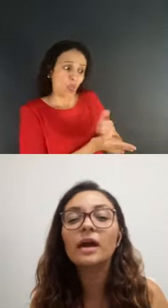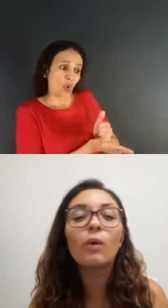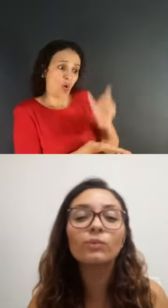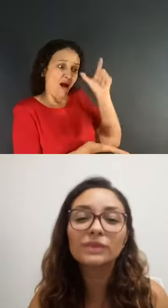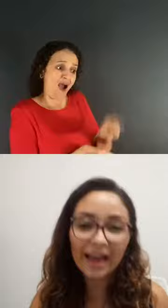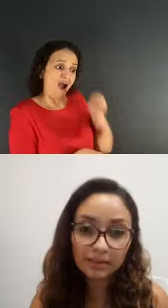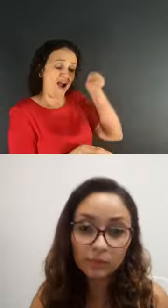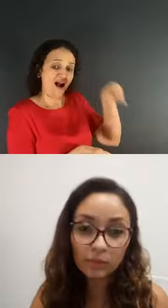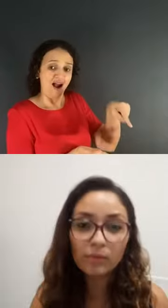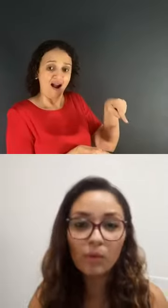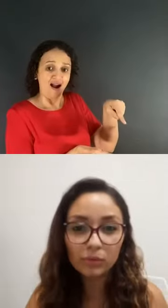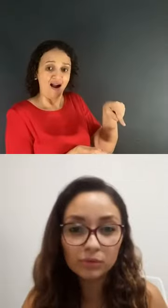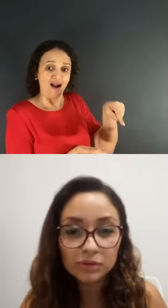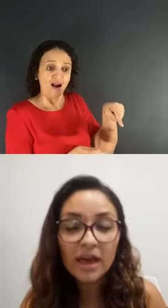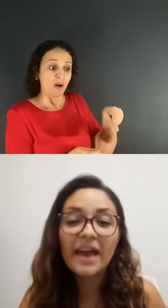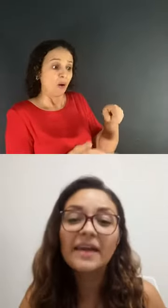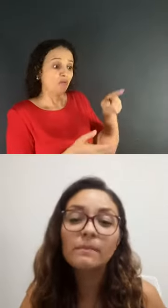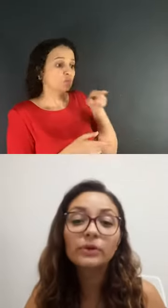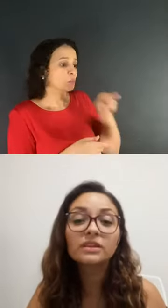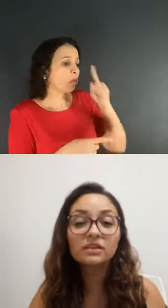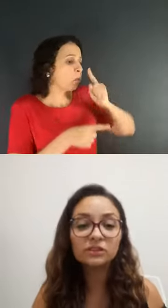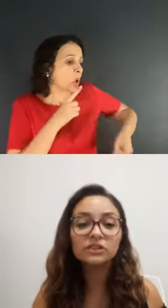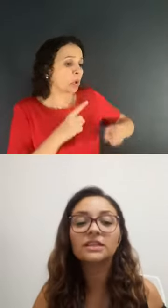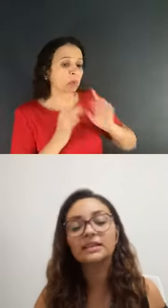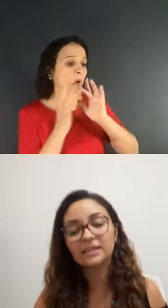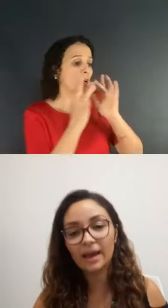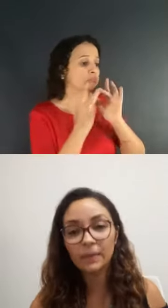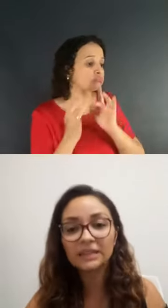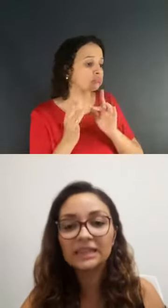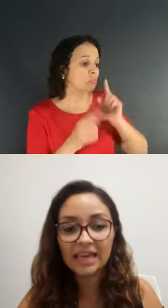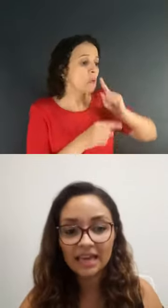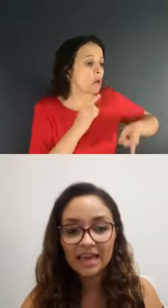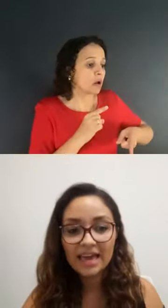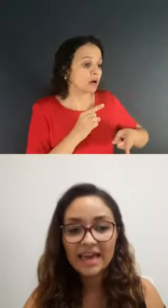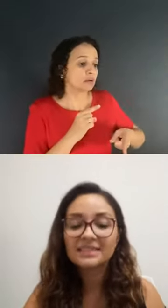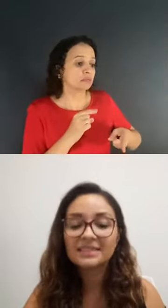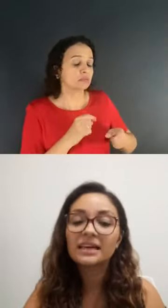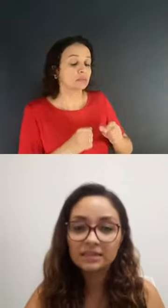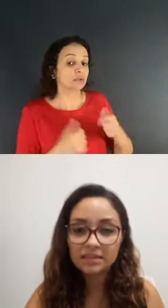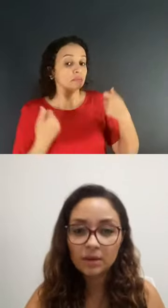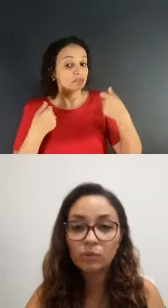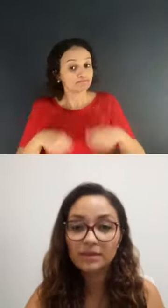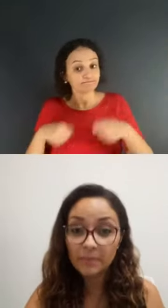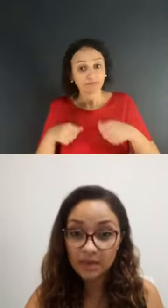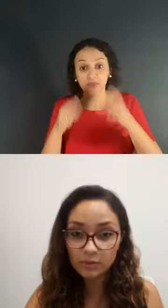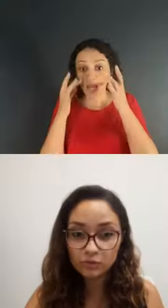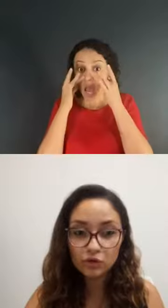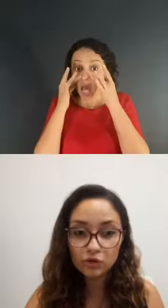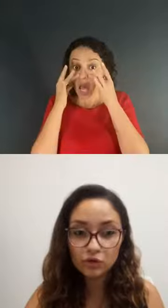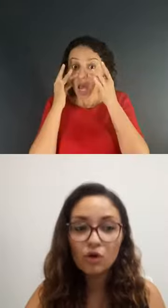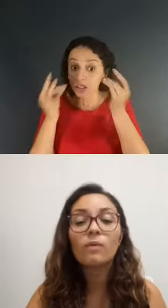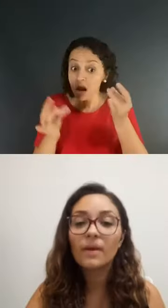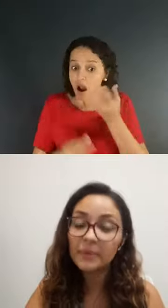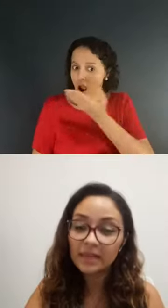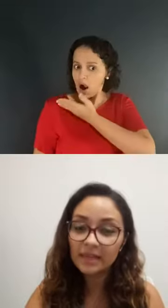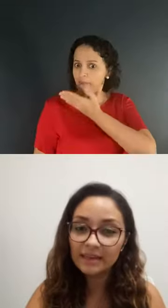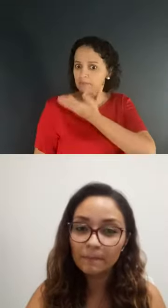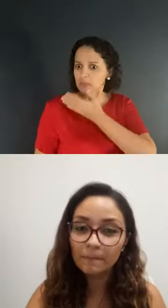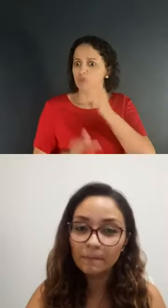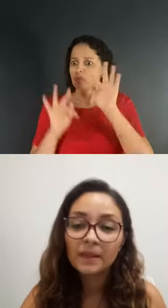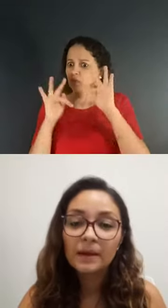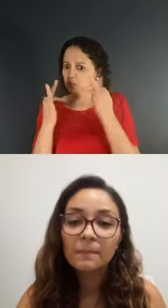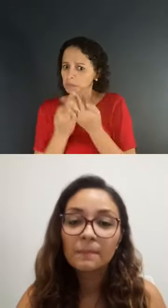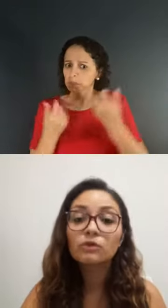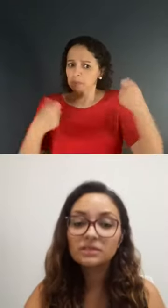não tenha contato com outros, é importante tentar manter essa relação com os amigos, com a